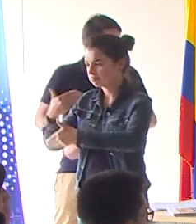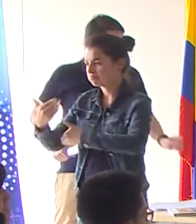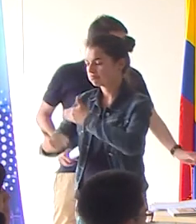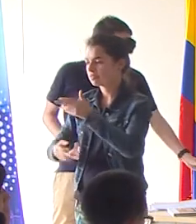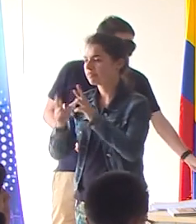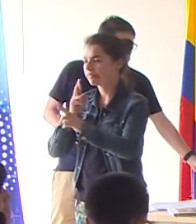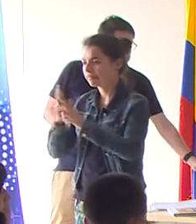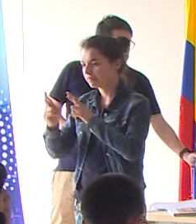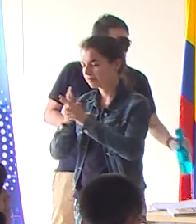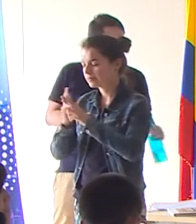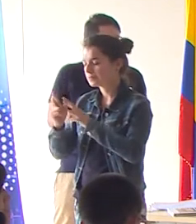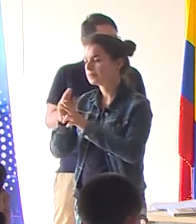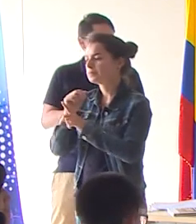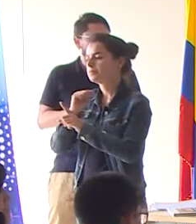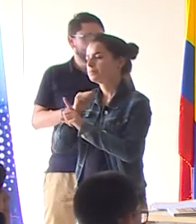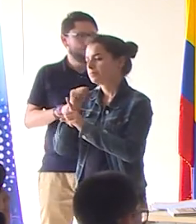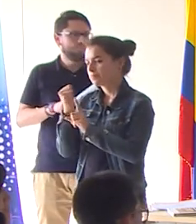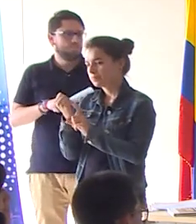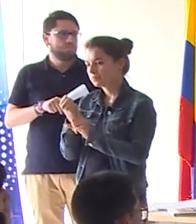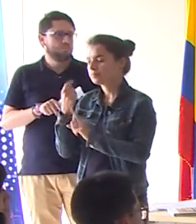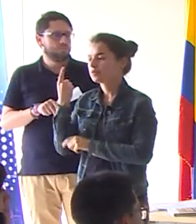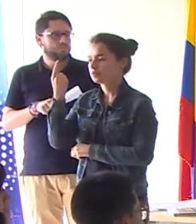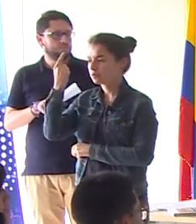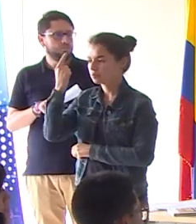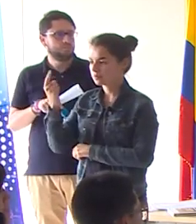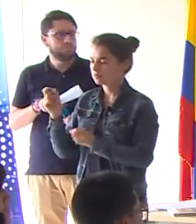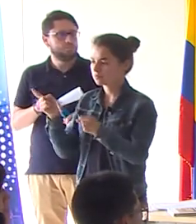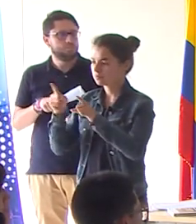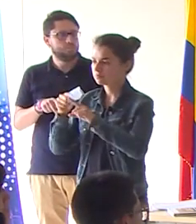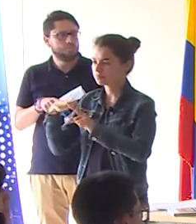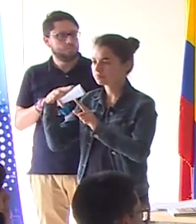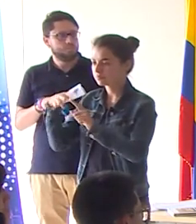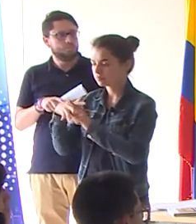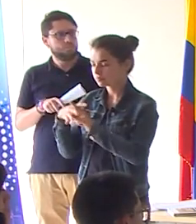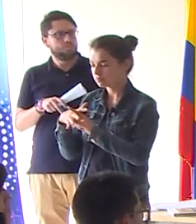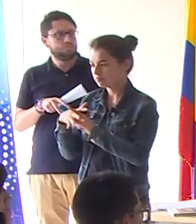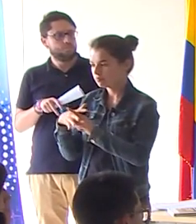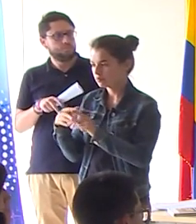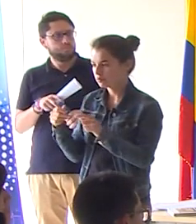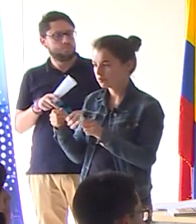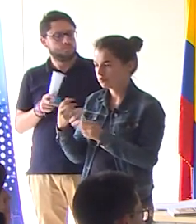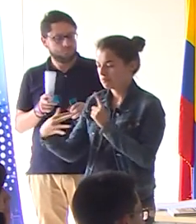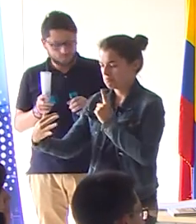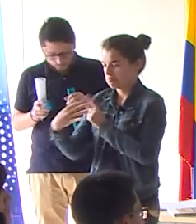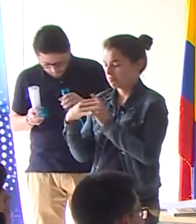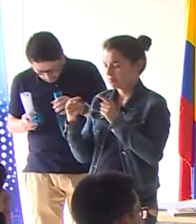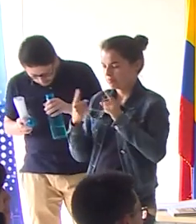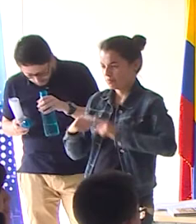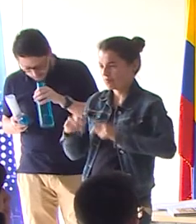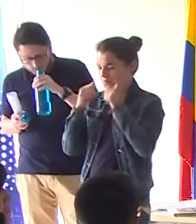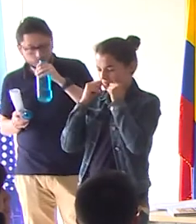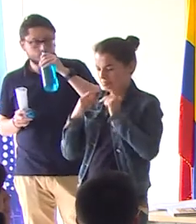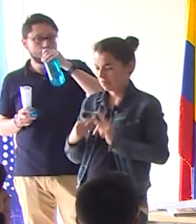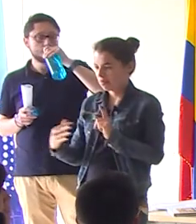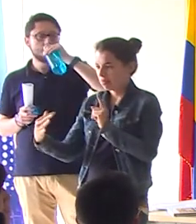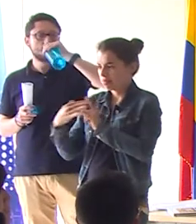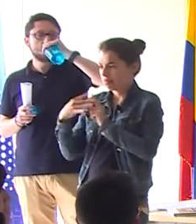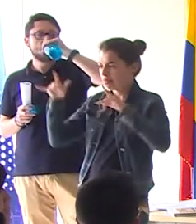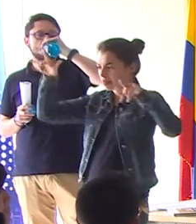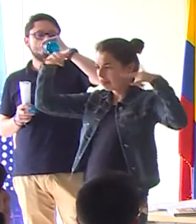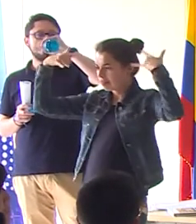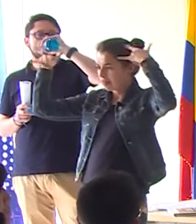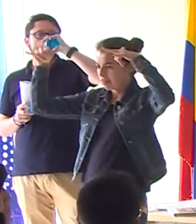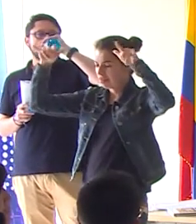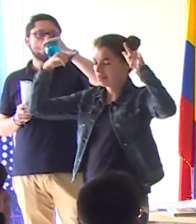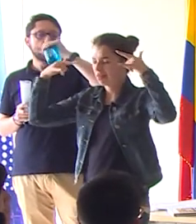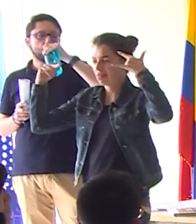relaciones políticas que también pues nos ponen a nosotros a favor del mercado y somos un objeto del mercado